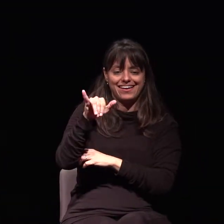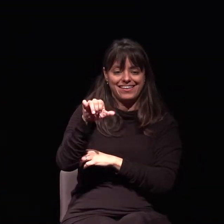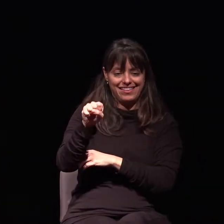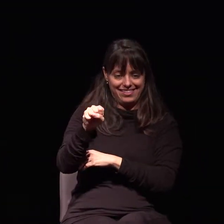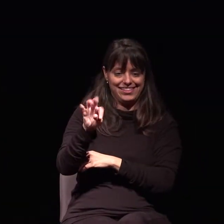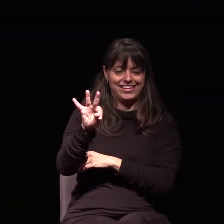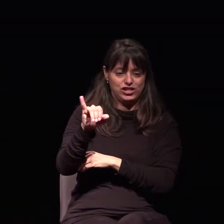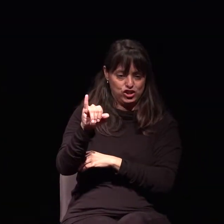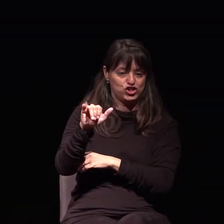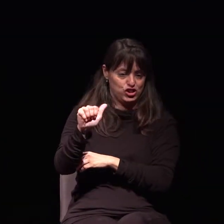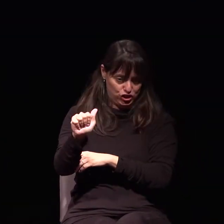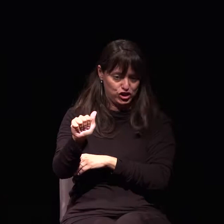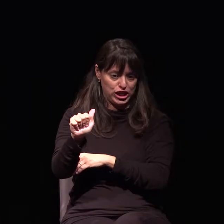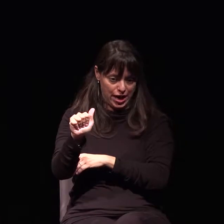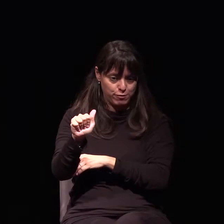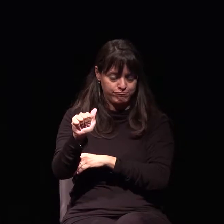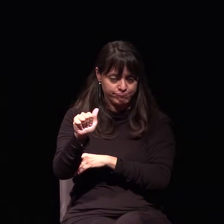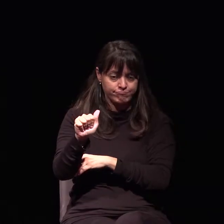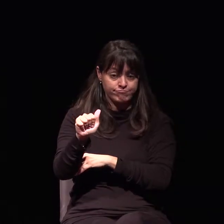eles têm